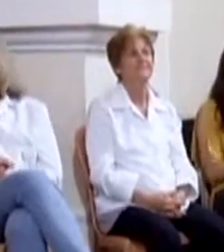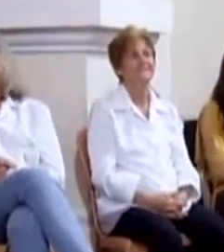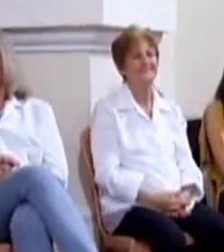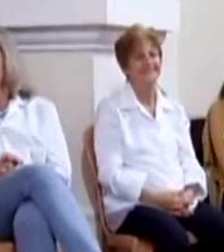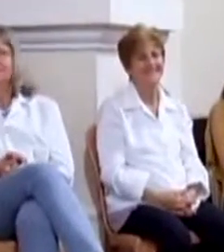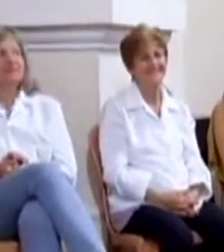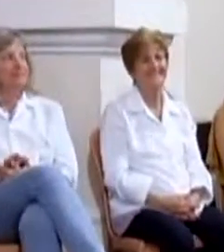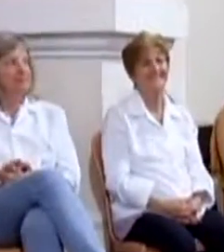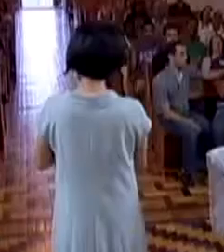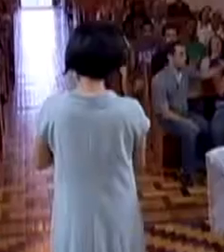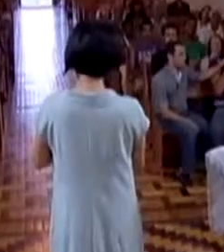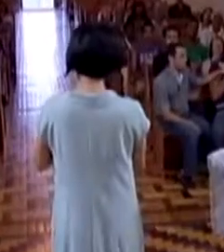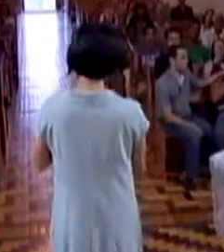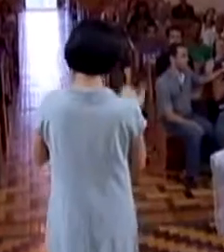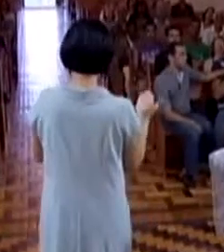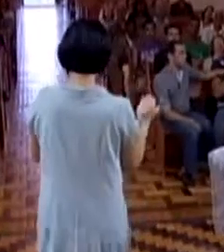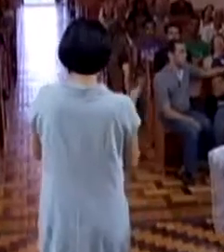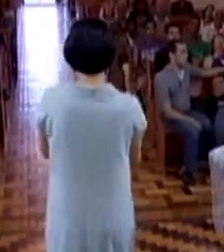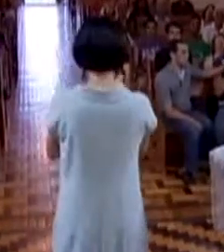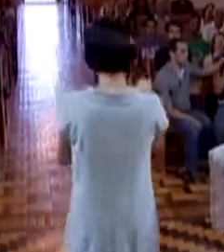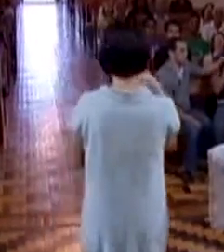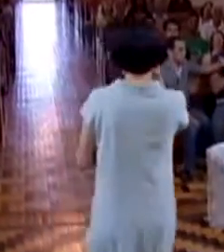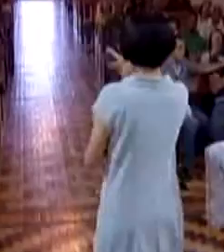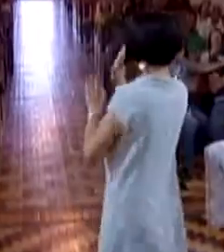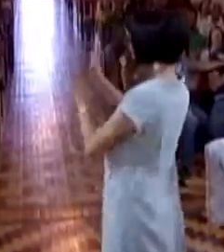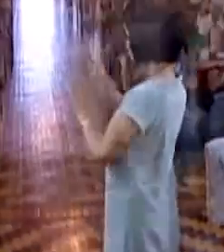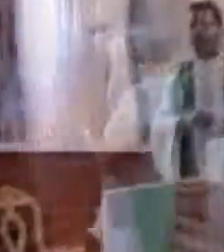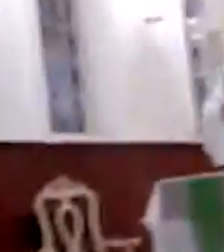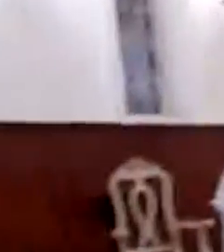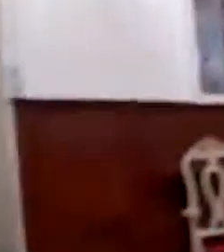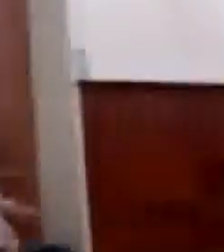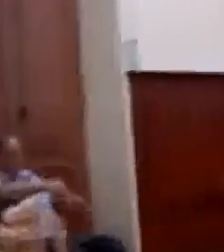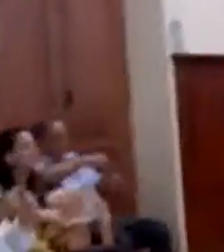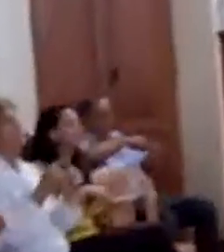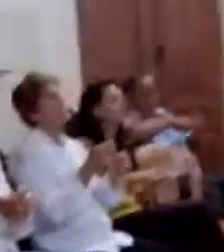Esta é a única turma de ministros de Eucaristia surdos do Brasil.